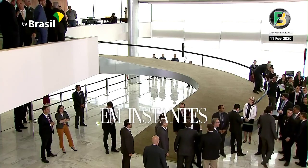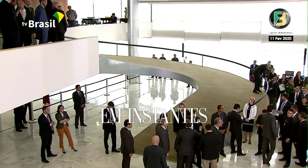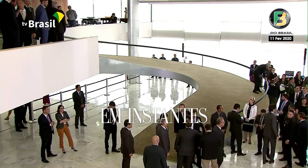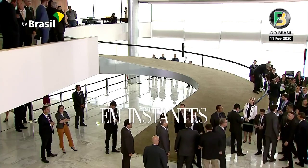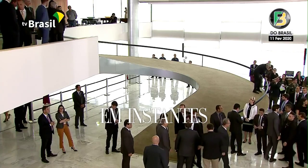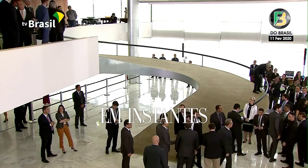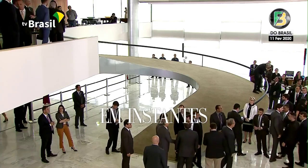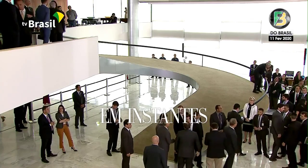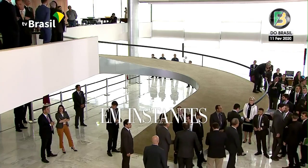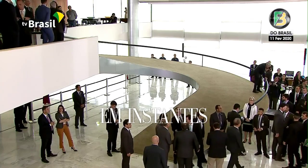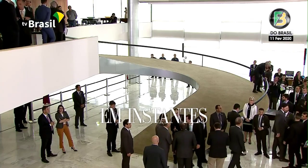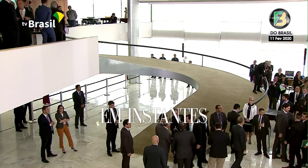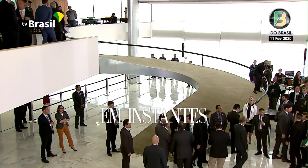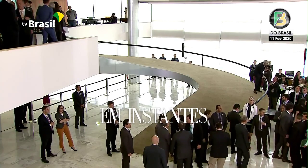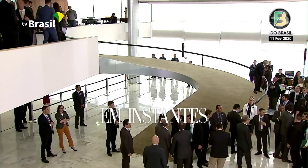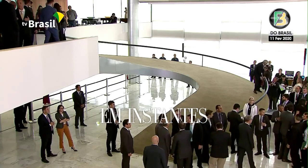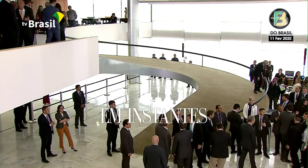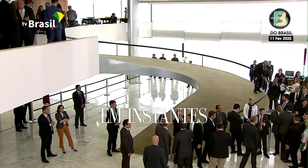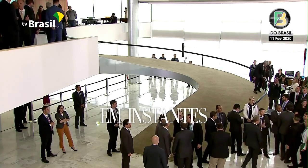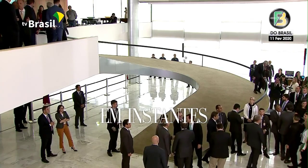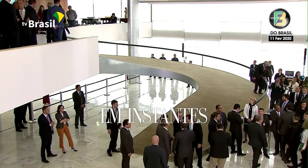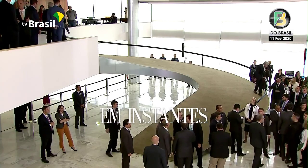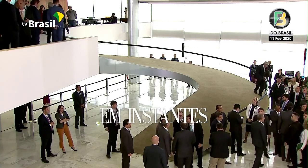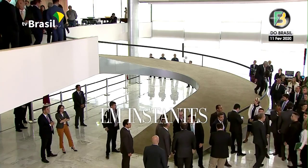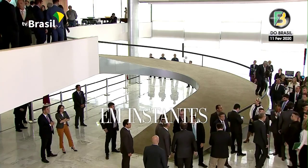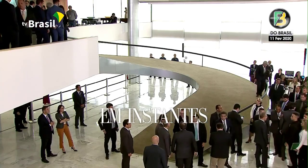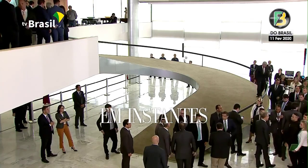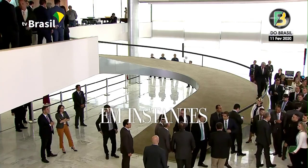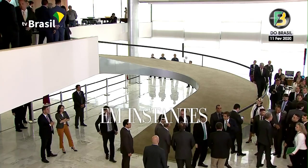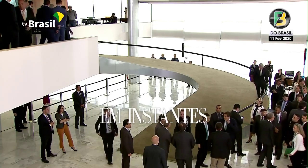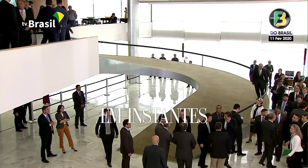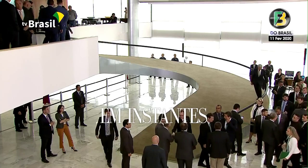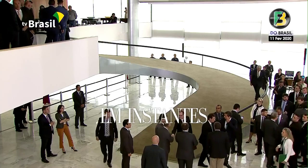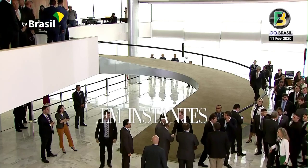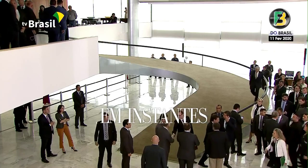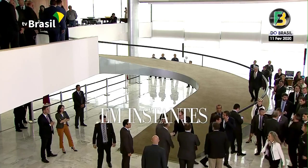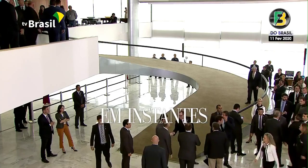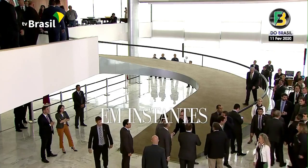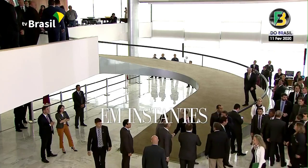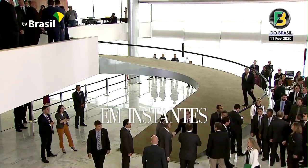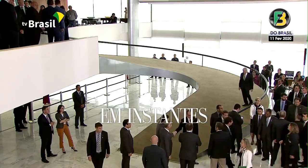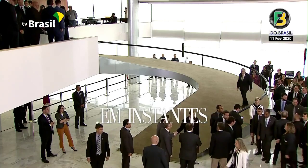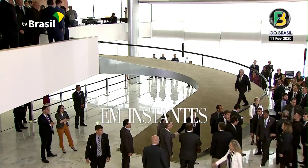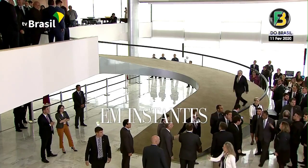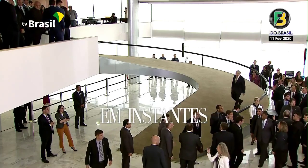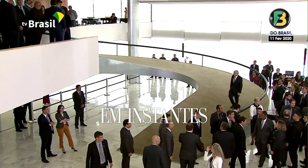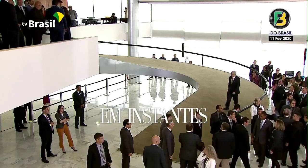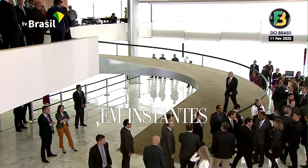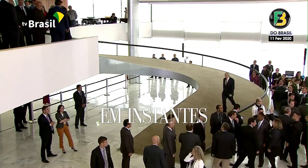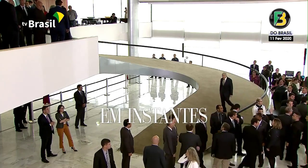A simpatia, a educação, tudo impressionante. O mesmo.